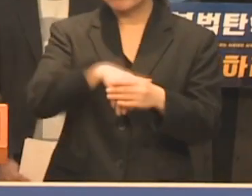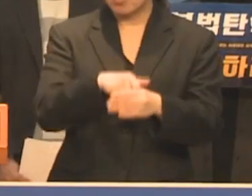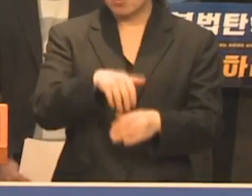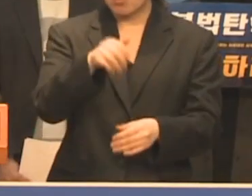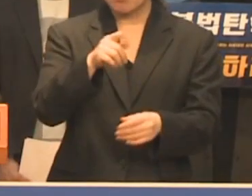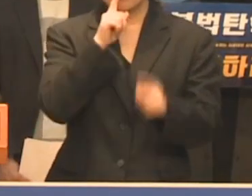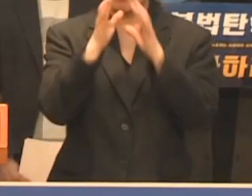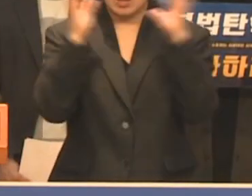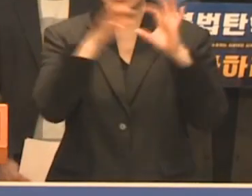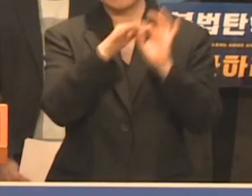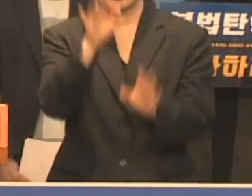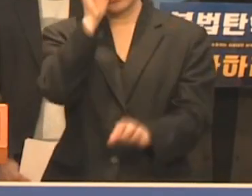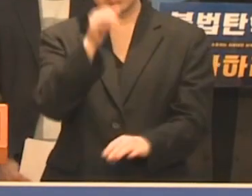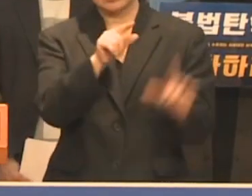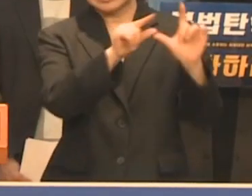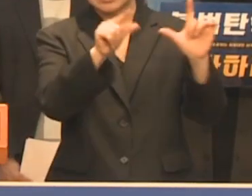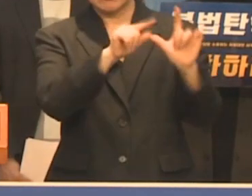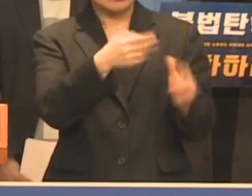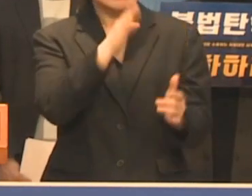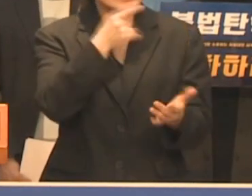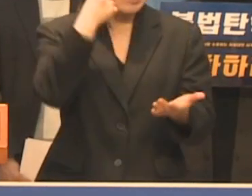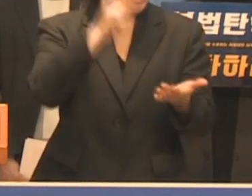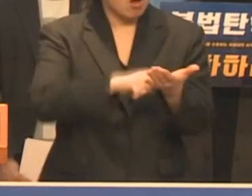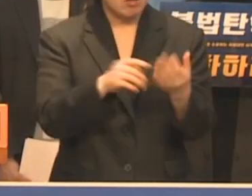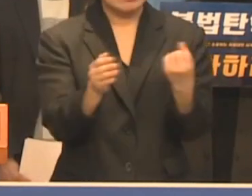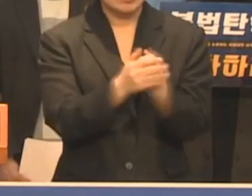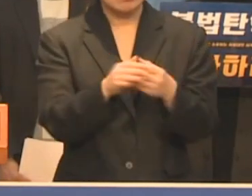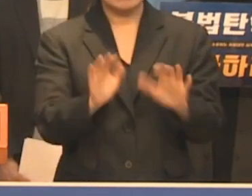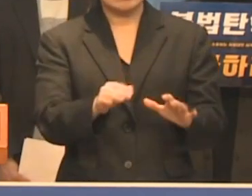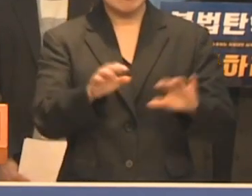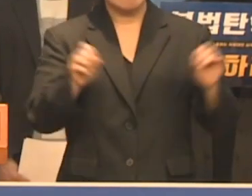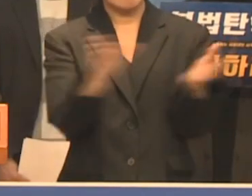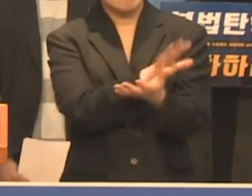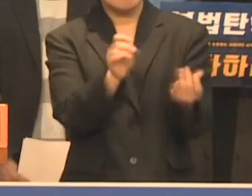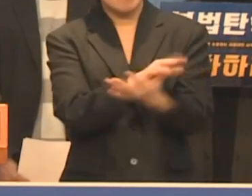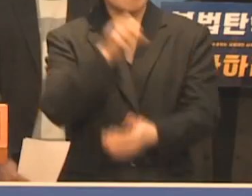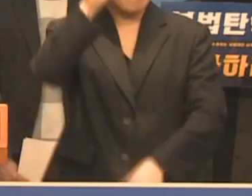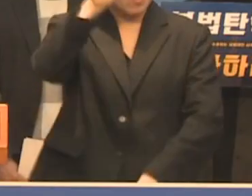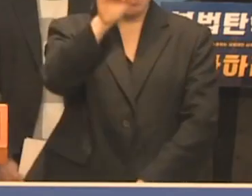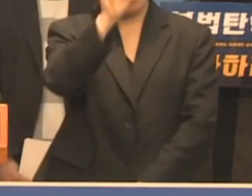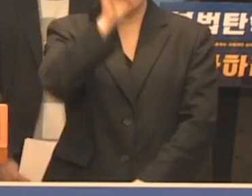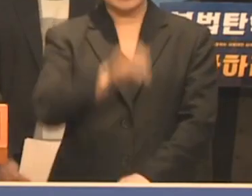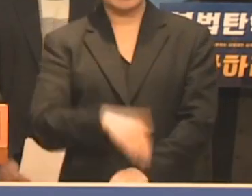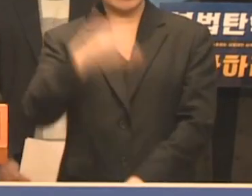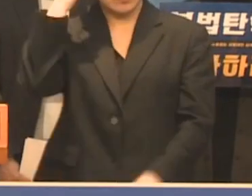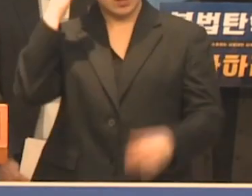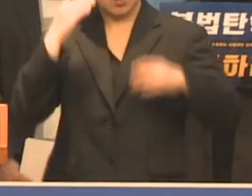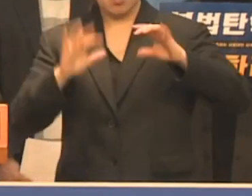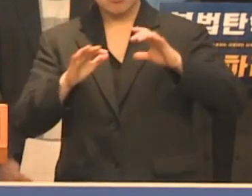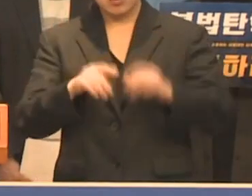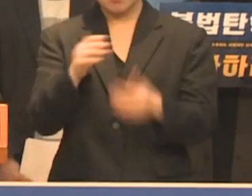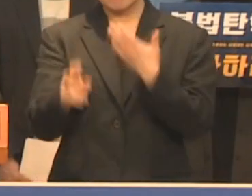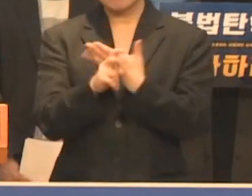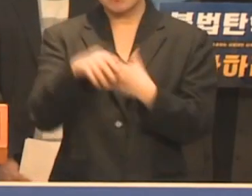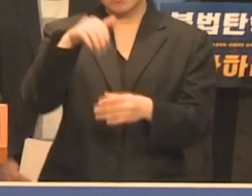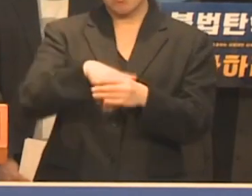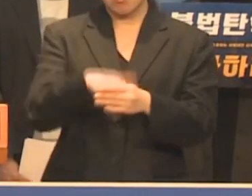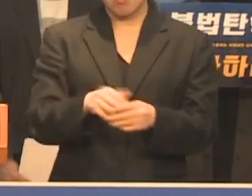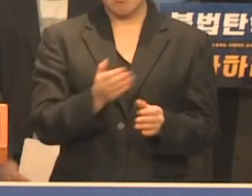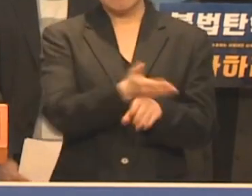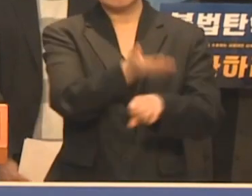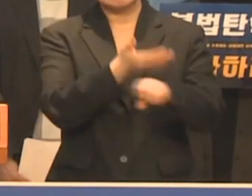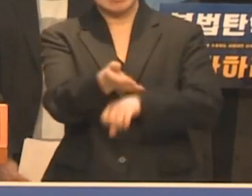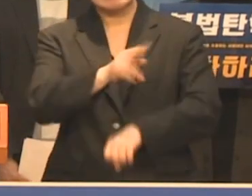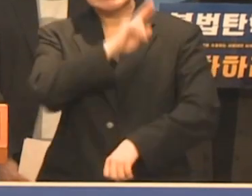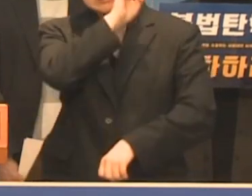있습니다. 실제로 일부 국가에서는 부정선거가 적발되어 대규모 시위와 폭동이 발생하고도 있습니다. 이는 대한민국이 부정선거를 수출하는 국가라는 의혹을